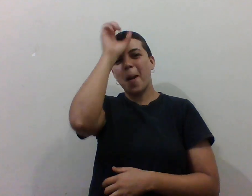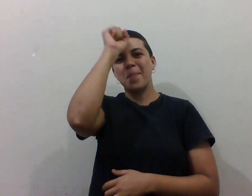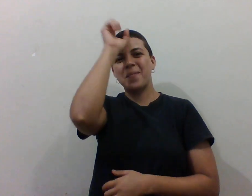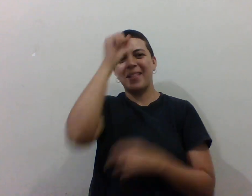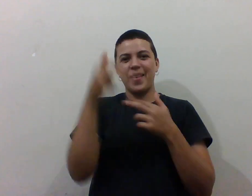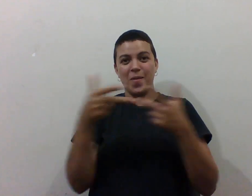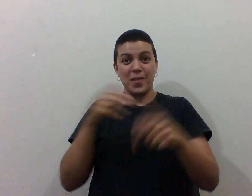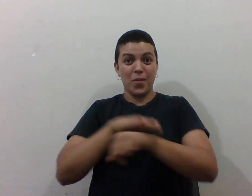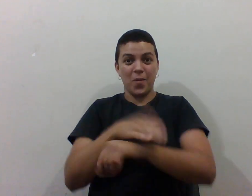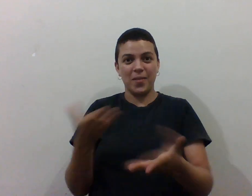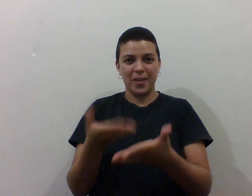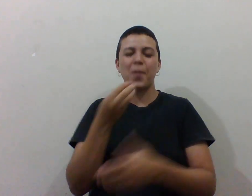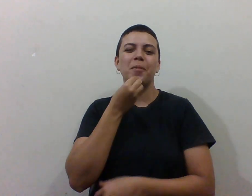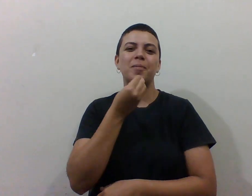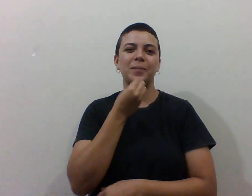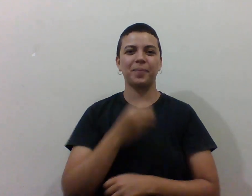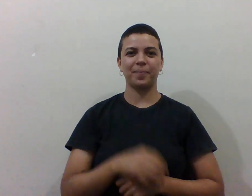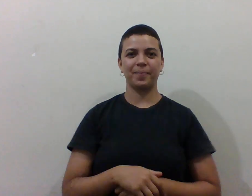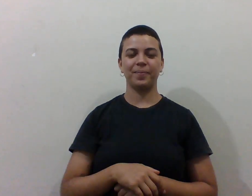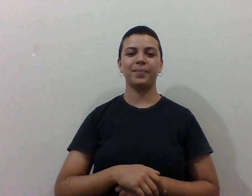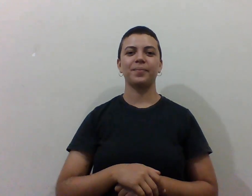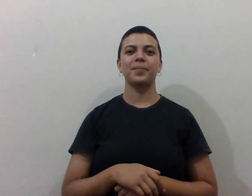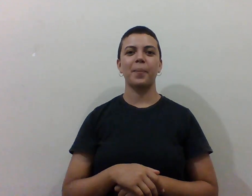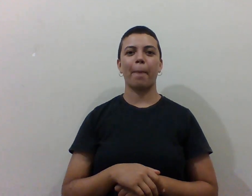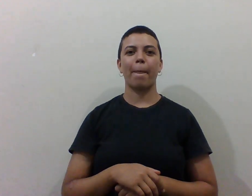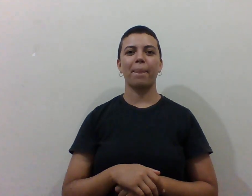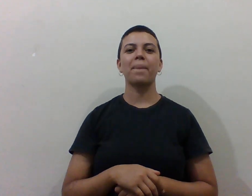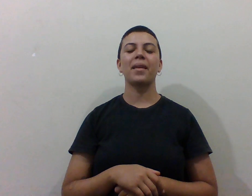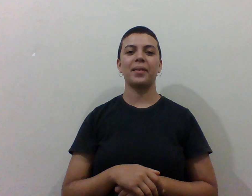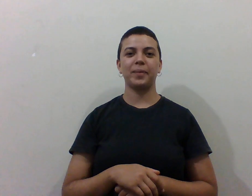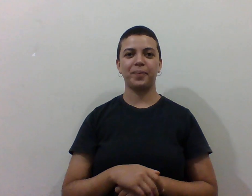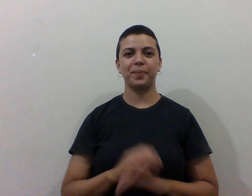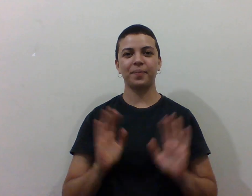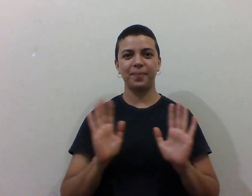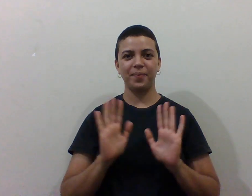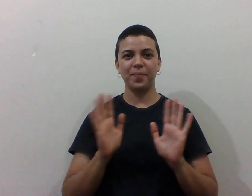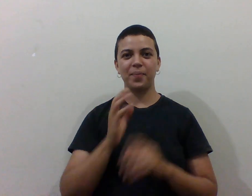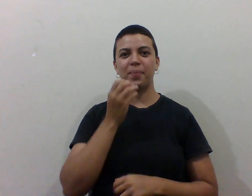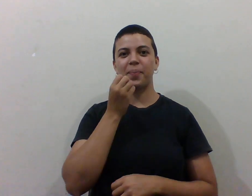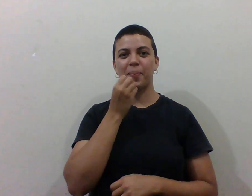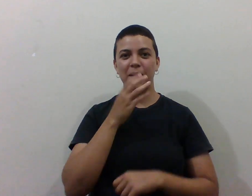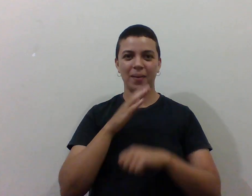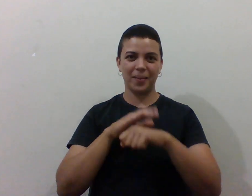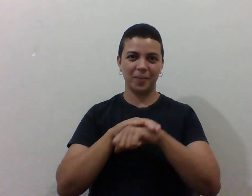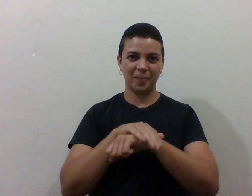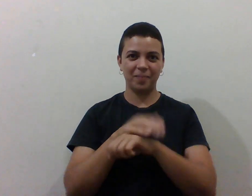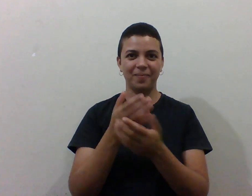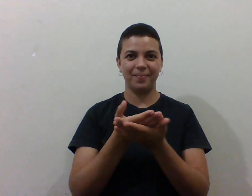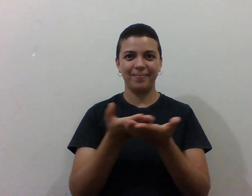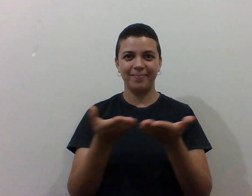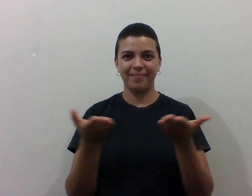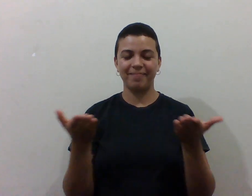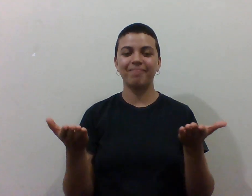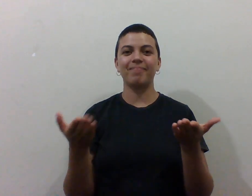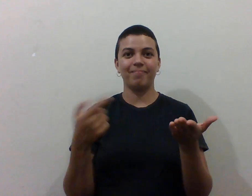contigo, professora. Bem, boa noite a todas e a todos. Eu confesso que eu estou aqui emocionada com as